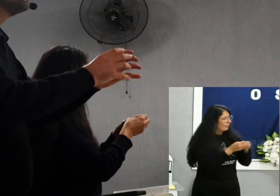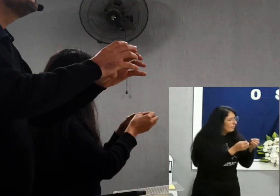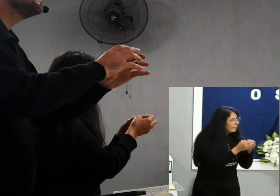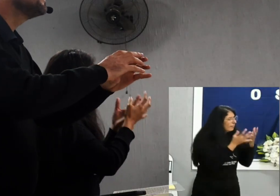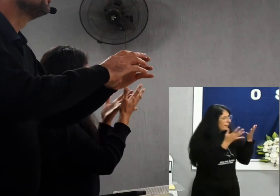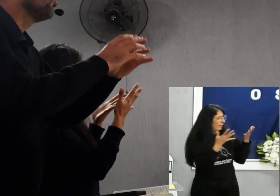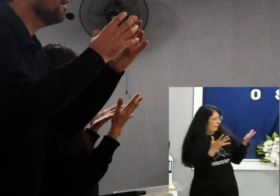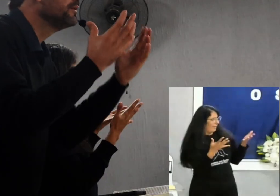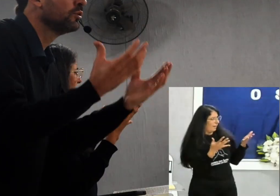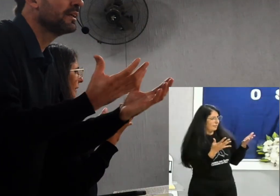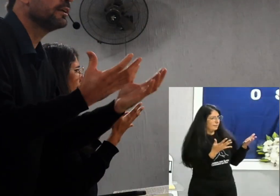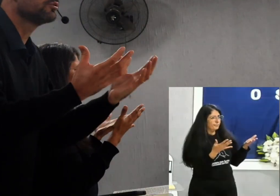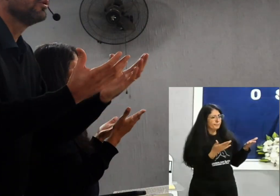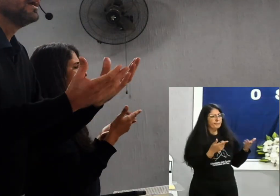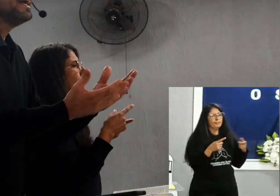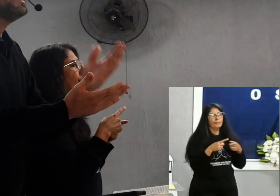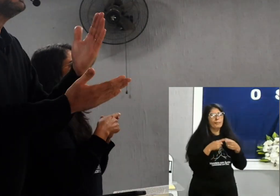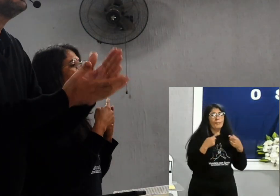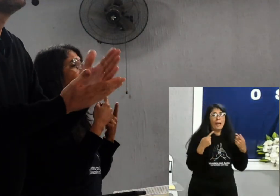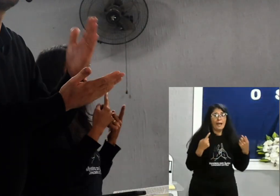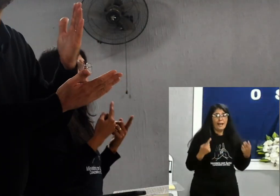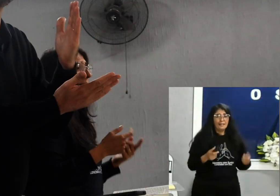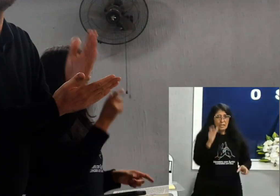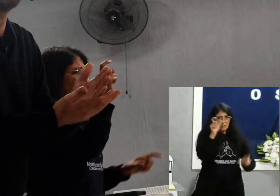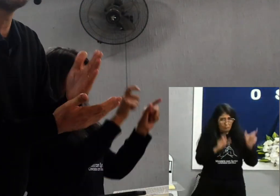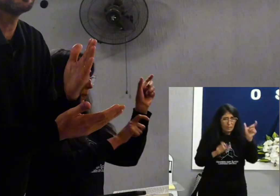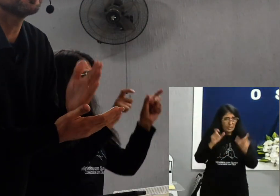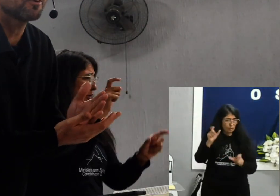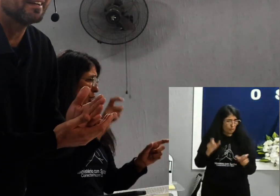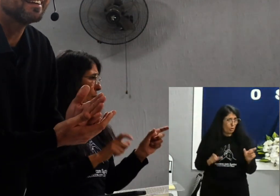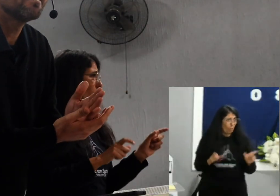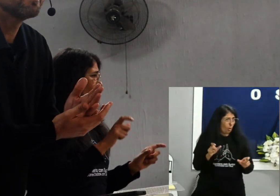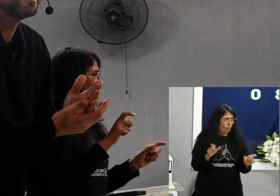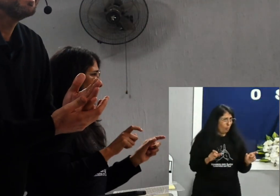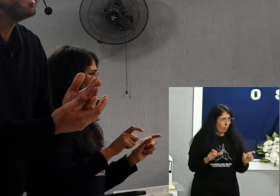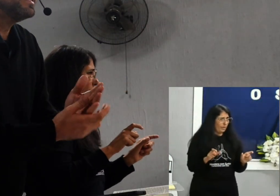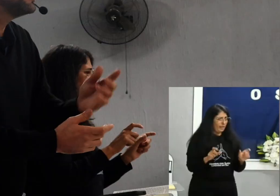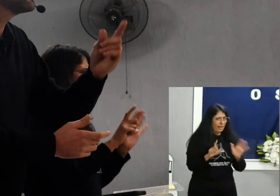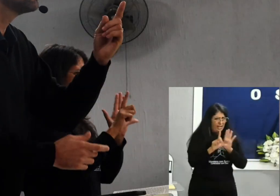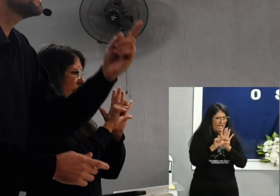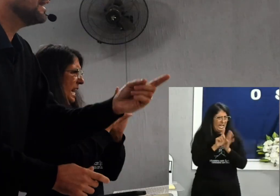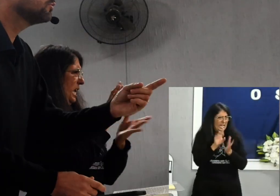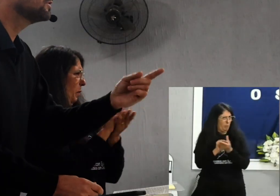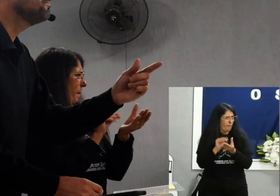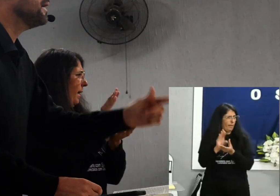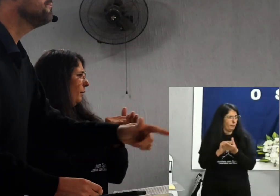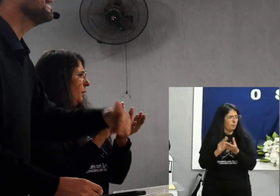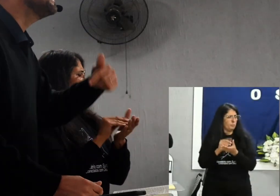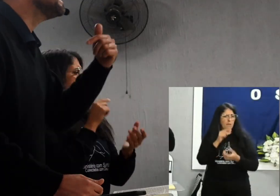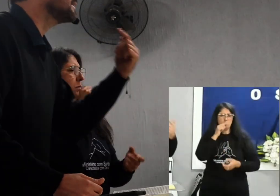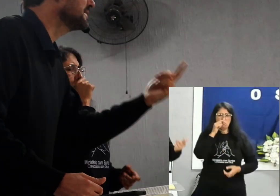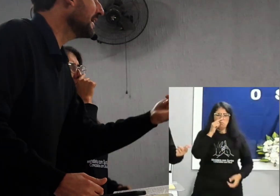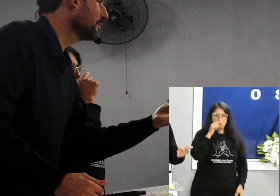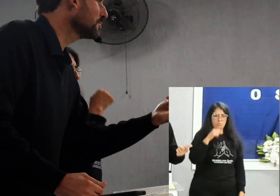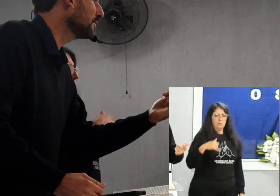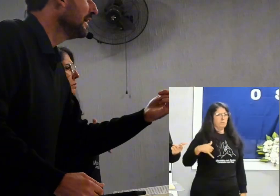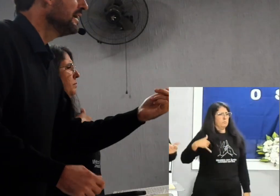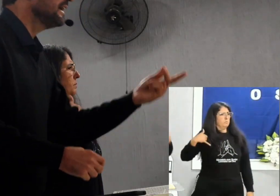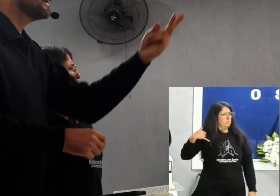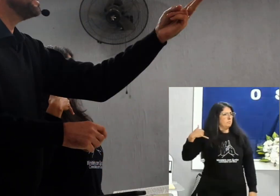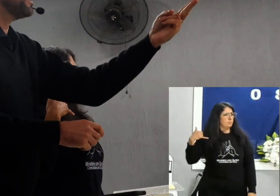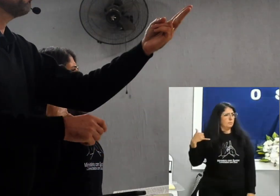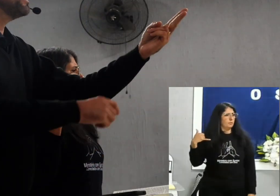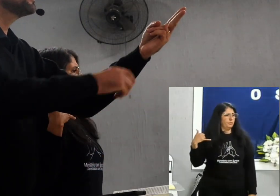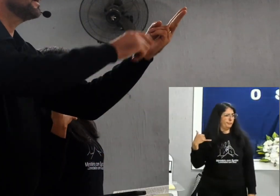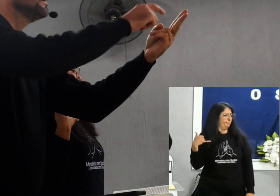numa ironia enorme no texto, eles são os cegos da história. Eles são cegos que permanecem cegos.